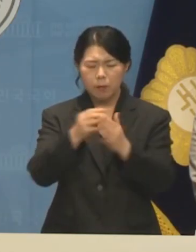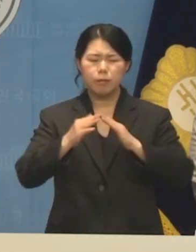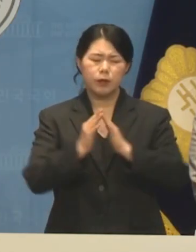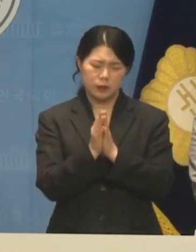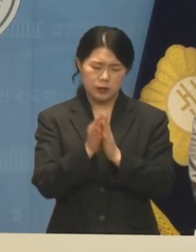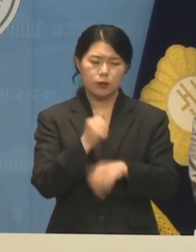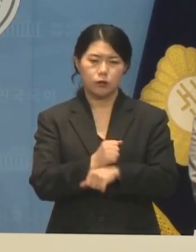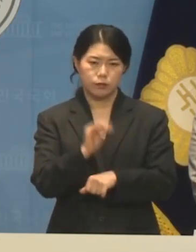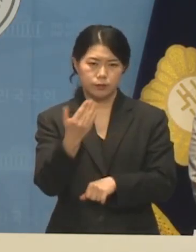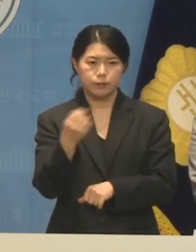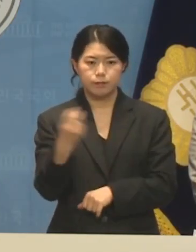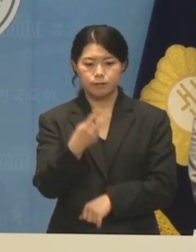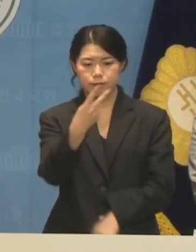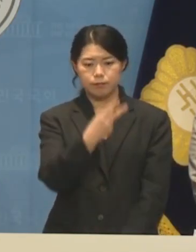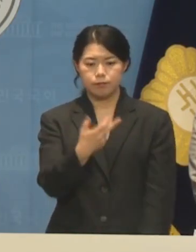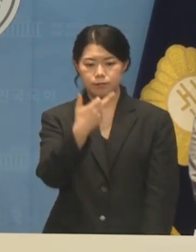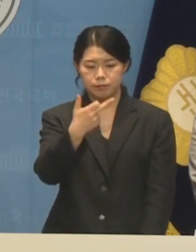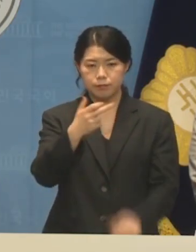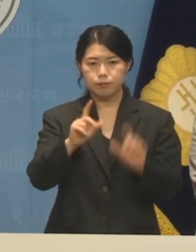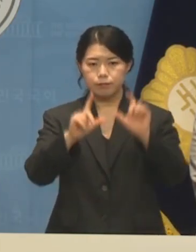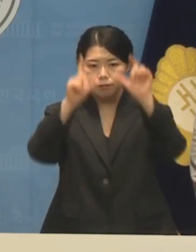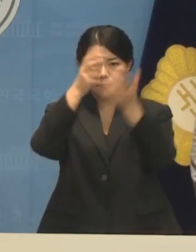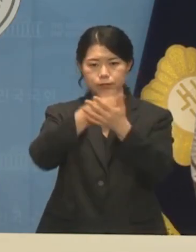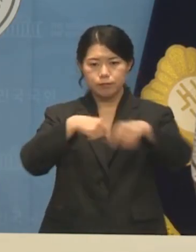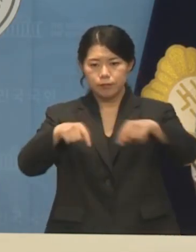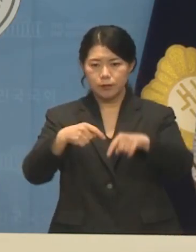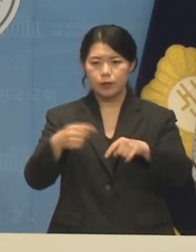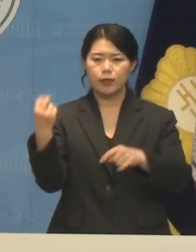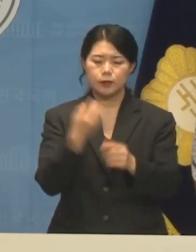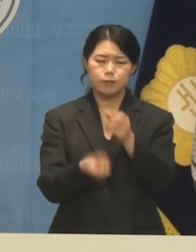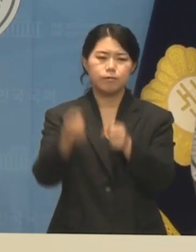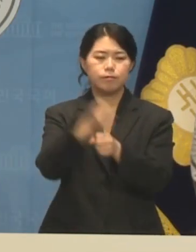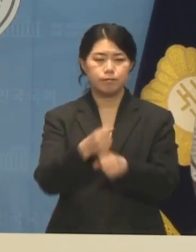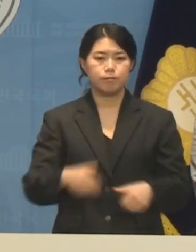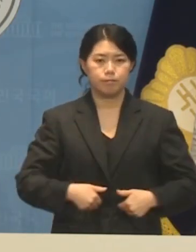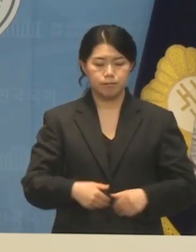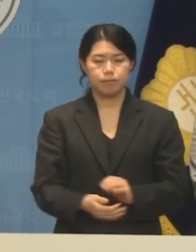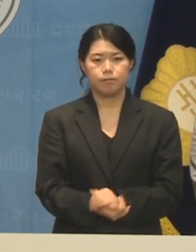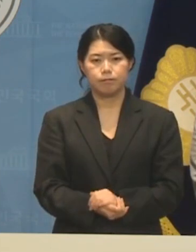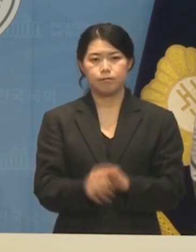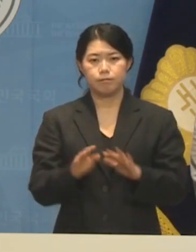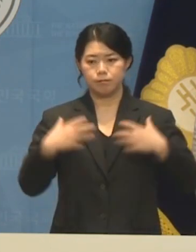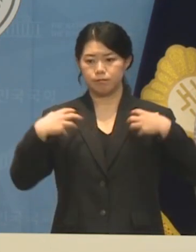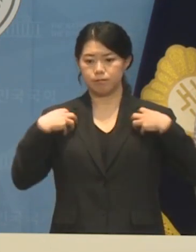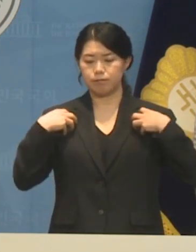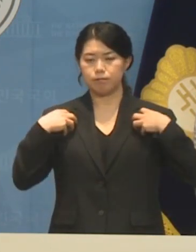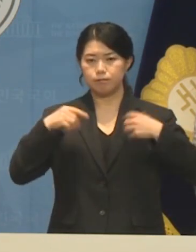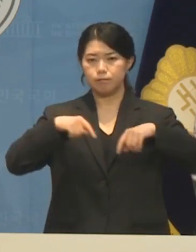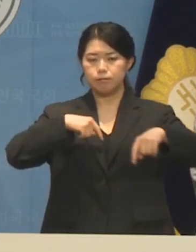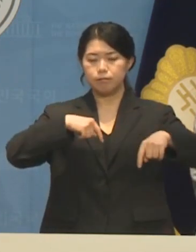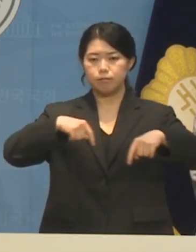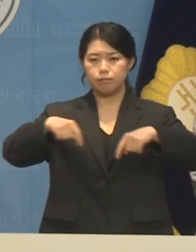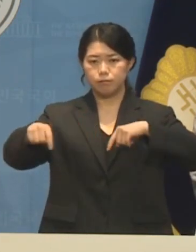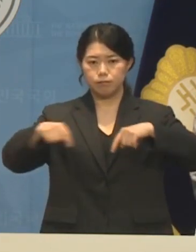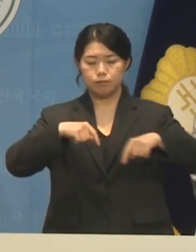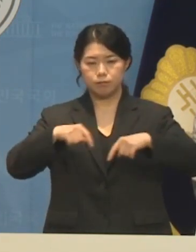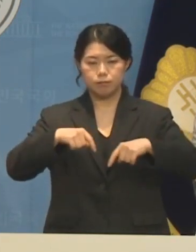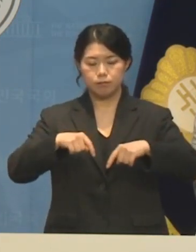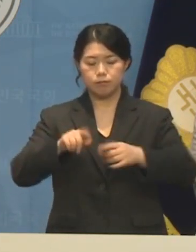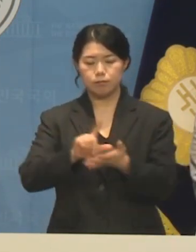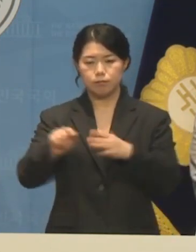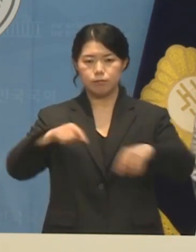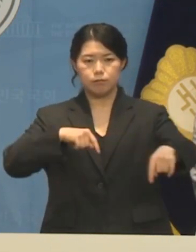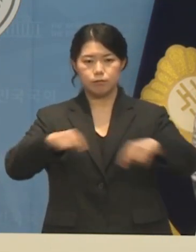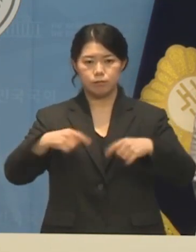폐지하고 2017년 정책으로 바꿔야 합니다. 윤석열 정부 지방자치단체 조직관리